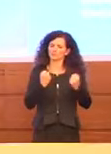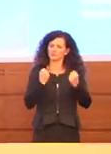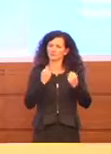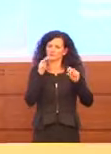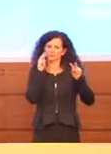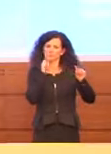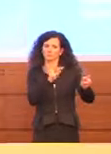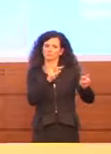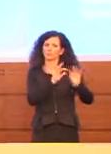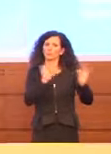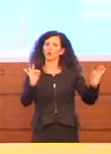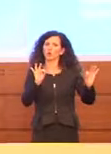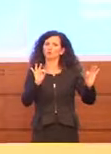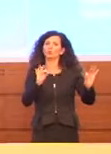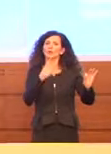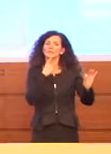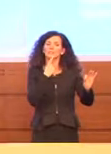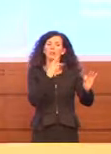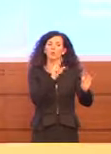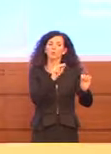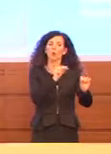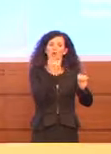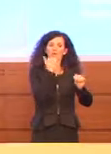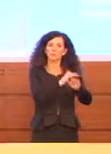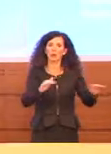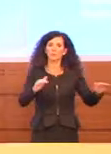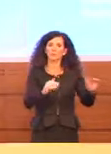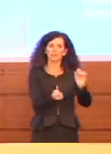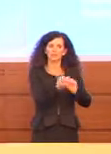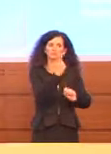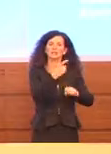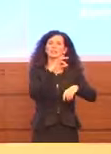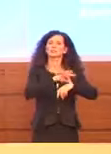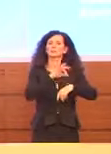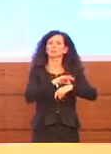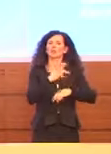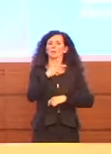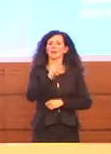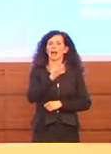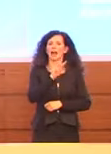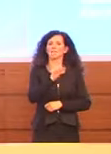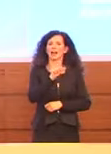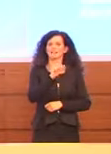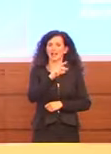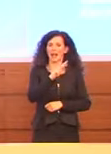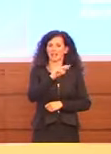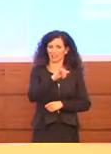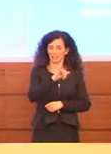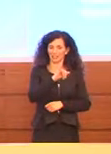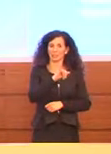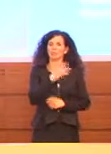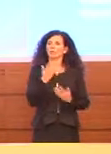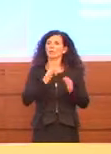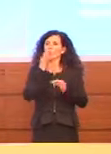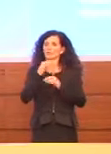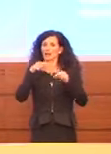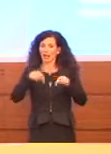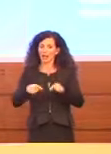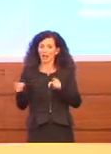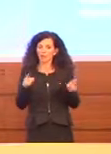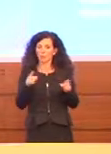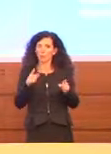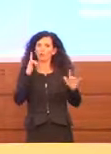nuovi casi di malattia di kawasaki quindi per il momento non è una cosa su cui generale e un allarme perché non sono dati